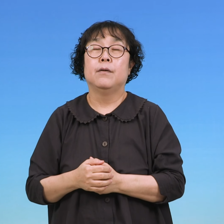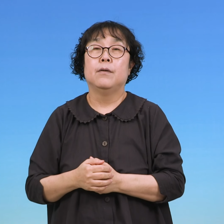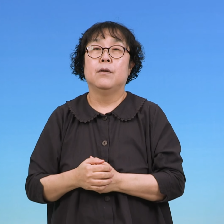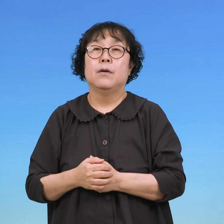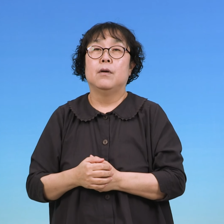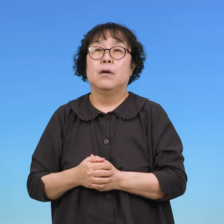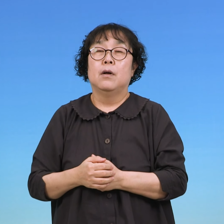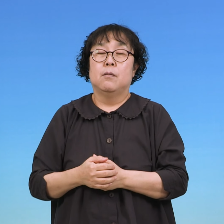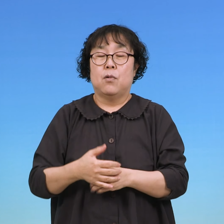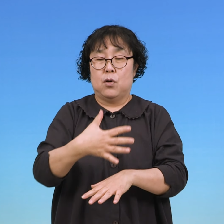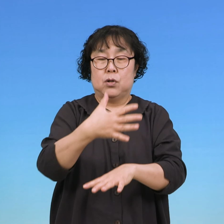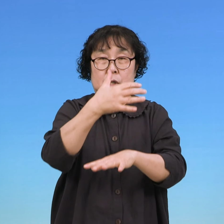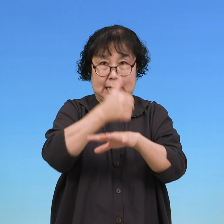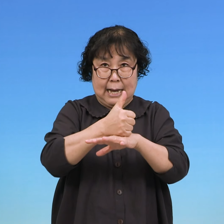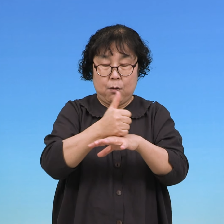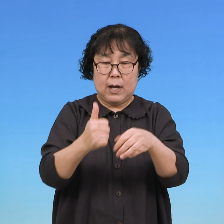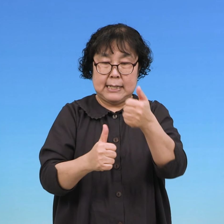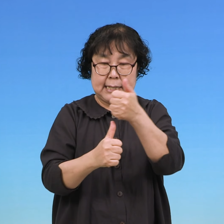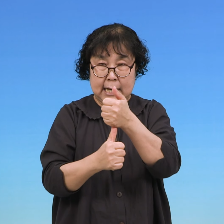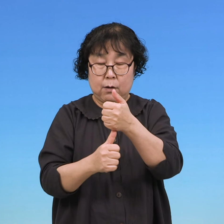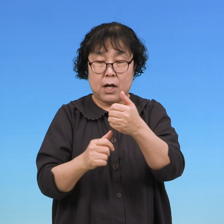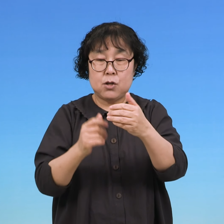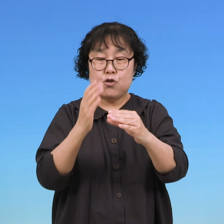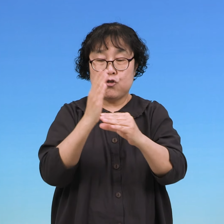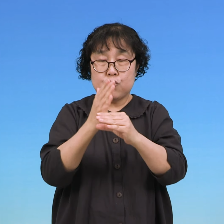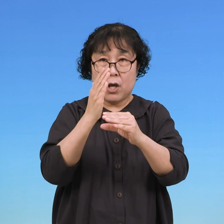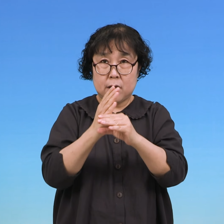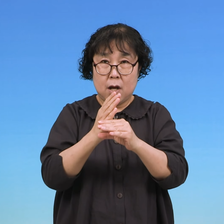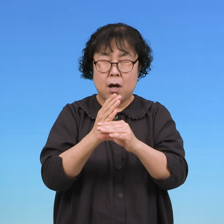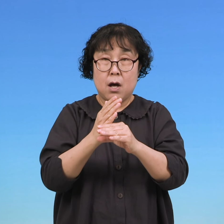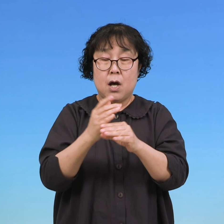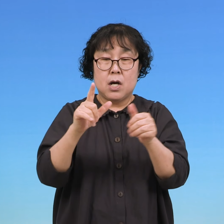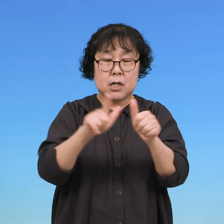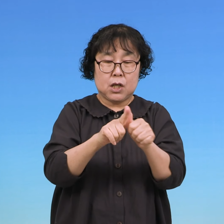소용입니까? 여러분 장차관 중에서 기독교 신자가